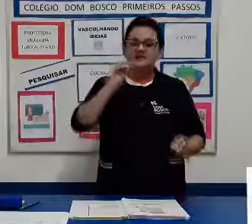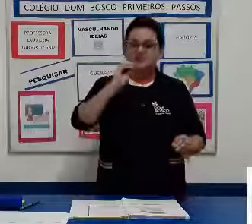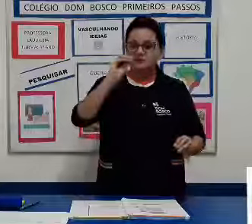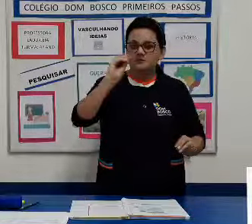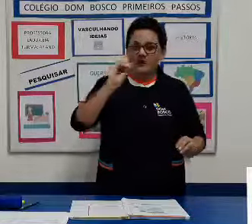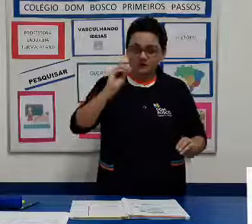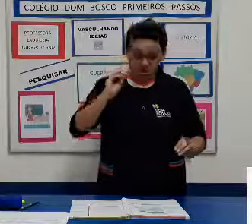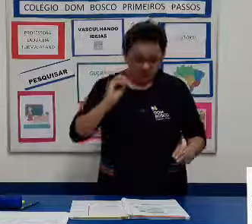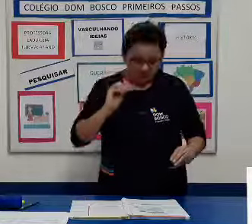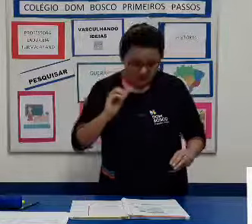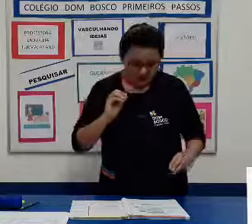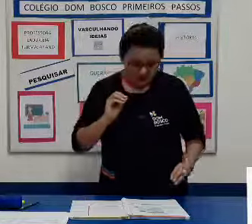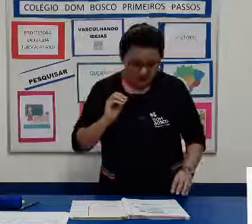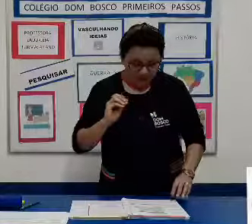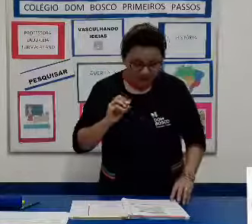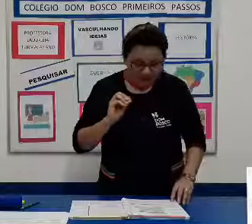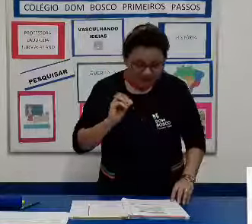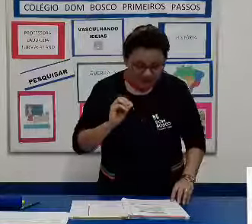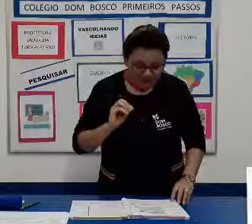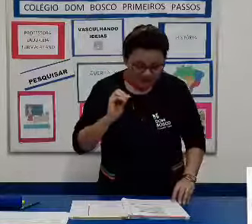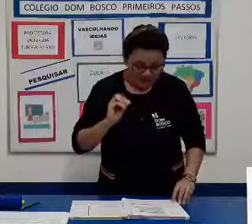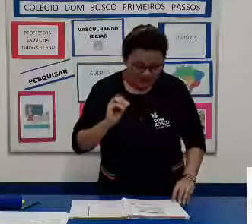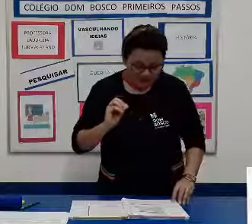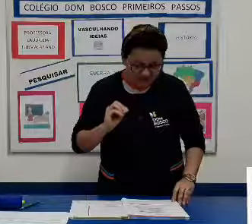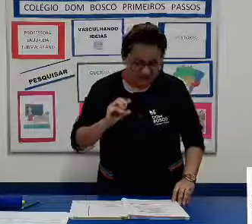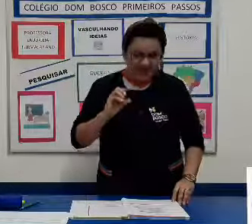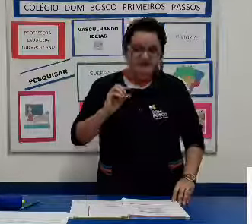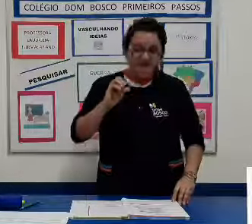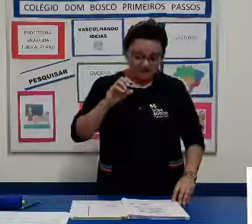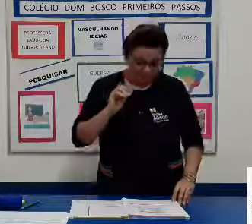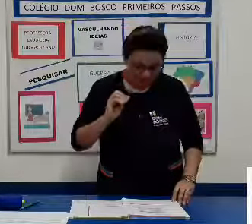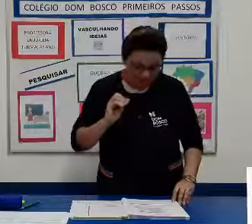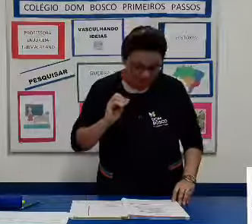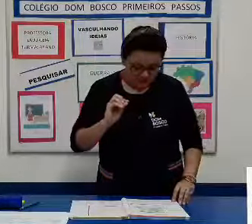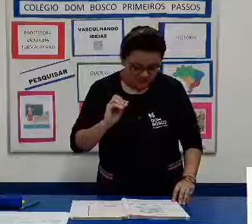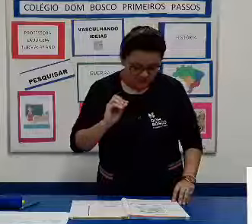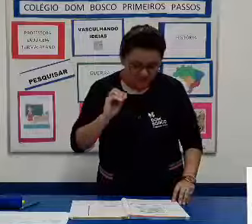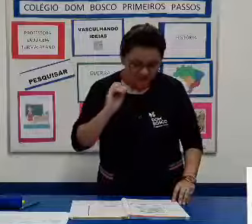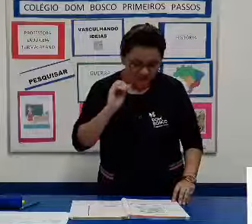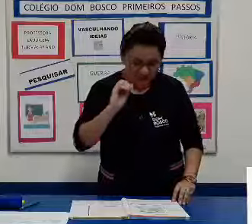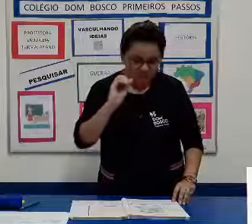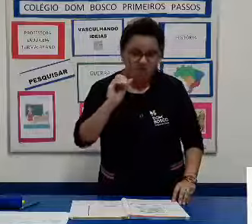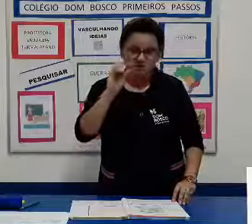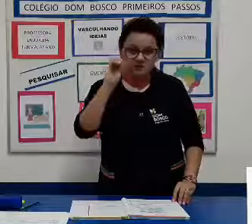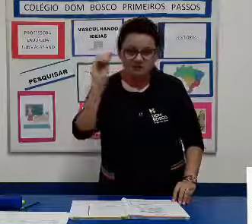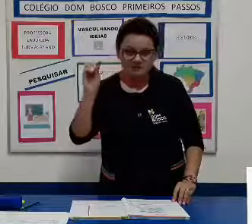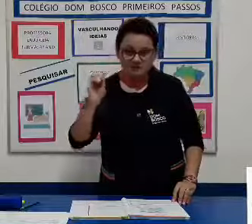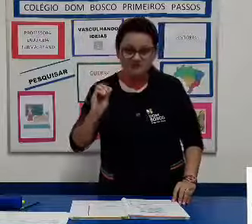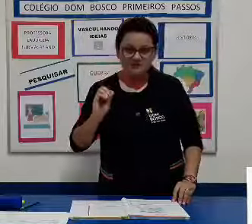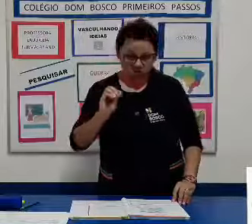está enumerado. Então, por exemplo, São Luís. Vai ficar assim, ó. Vocês vão colocar São Luís. O que houve em São Luís? Foi